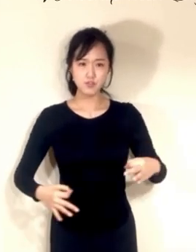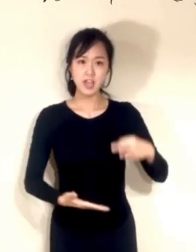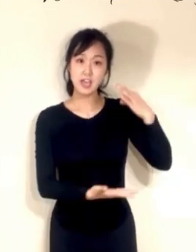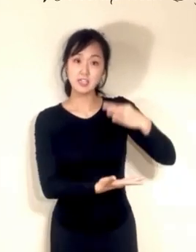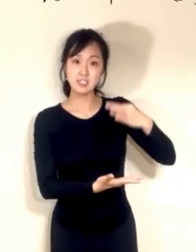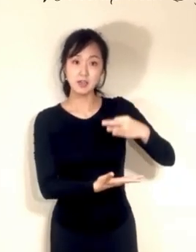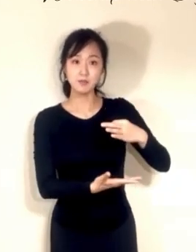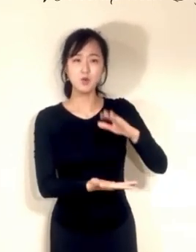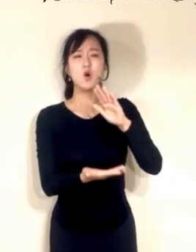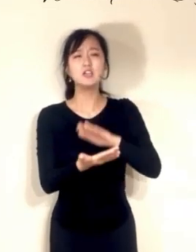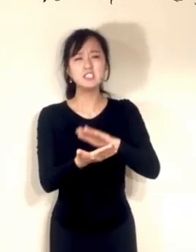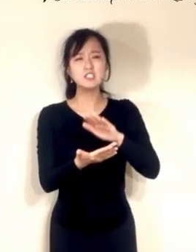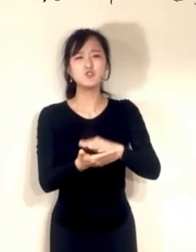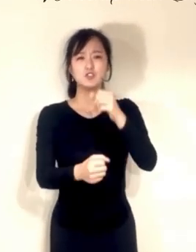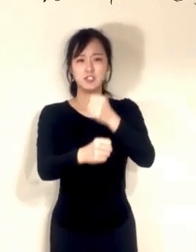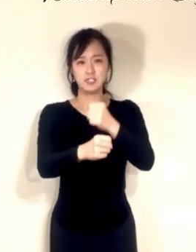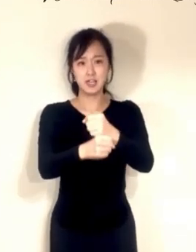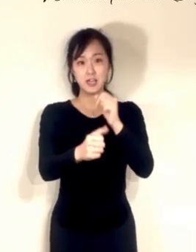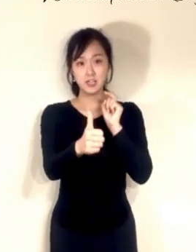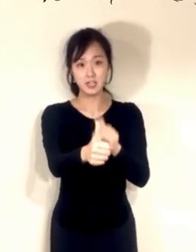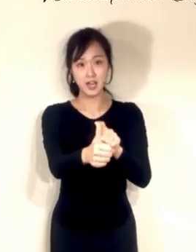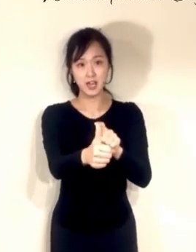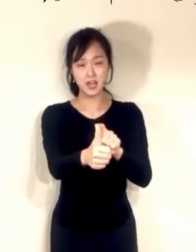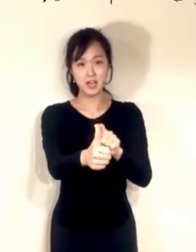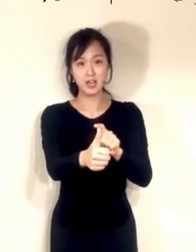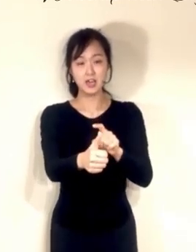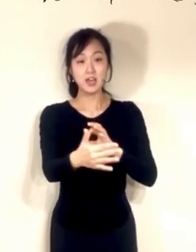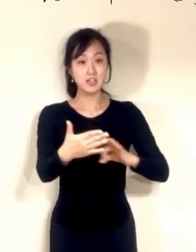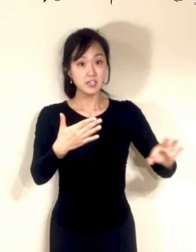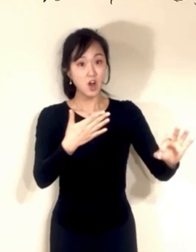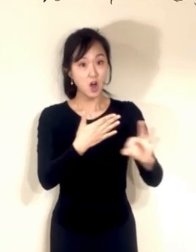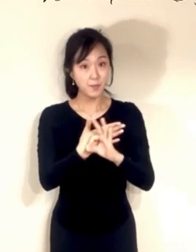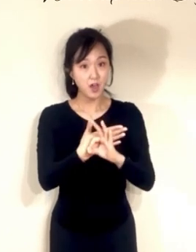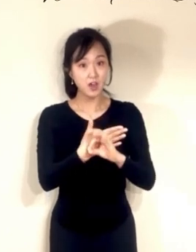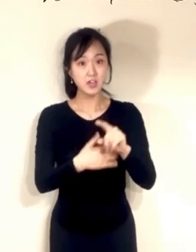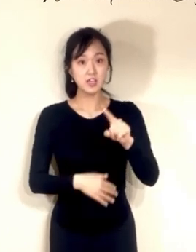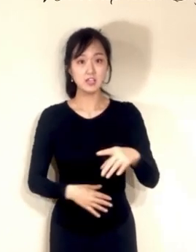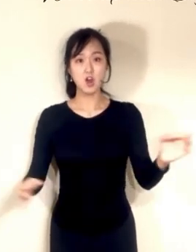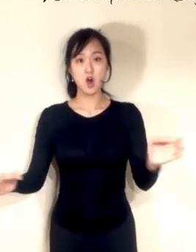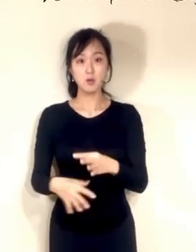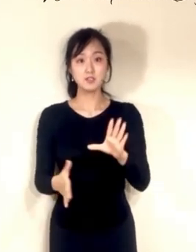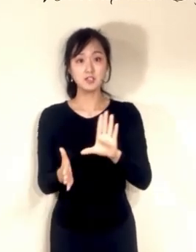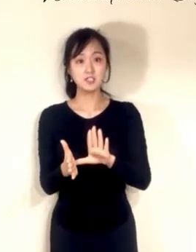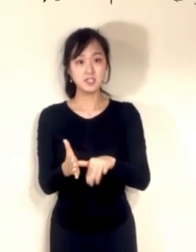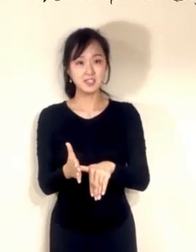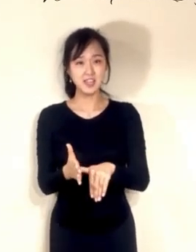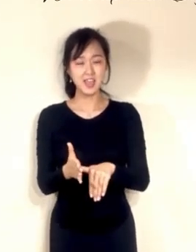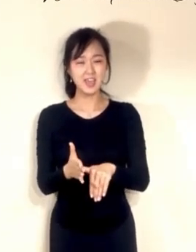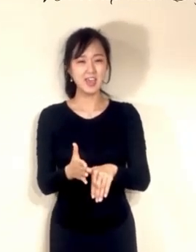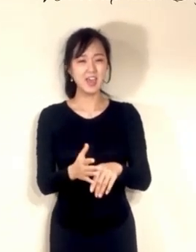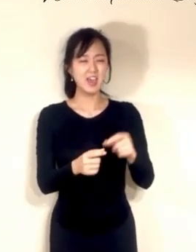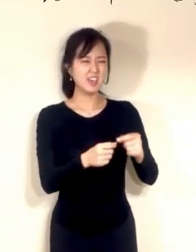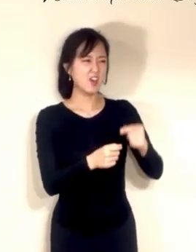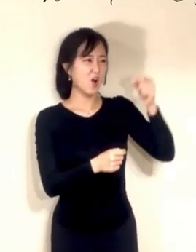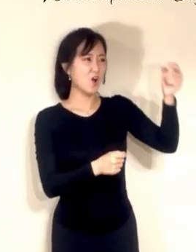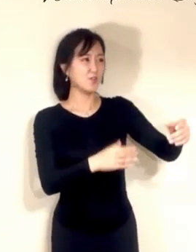불의의 재물로 친구를 사귀라. 그리하면 그 재물이 없어질 때에 그들이 너희를 영주할